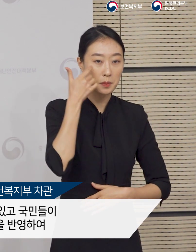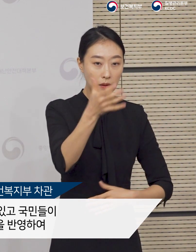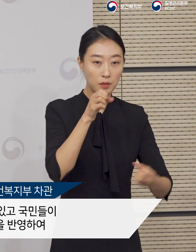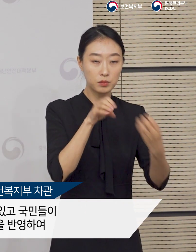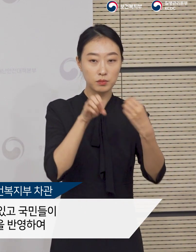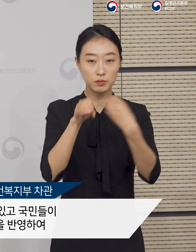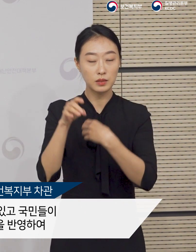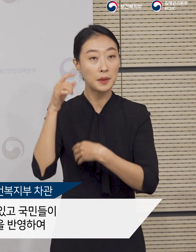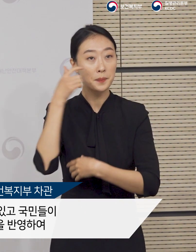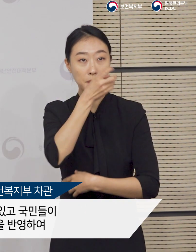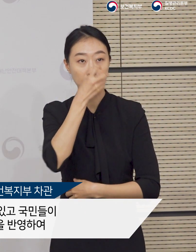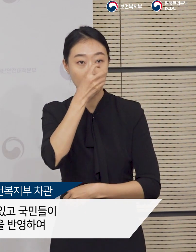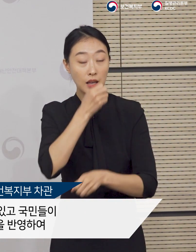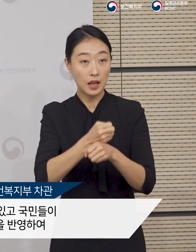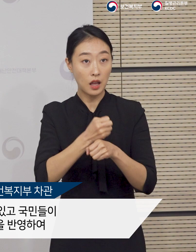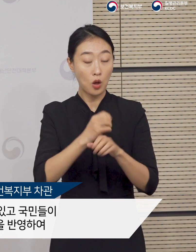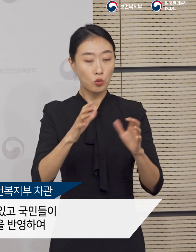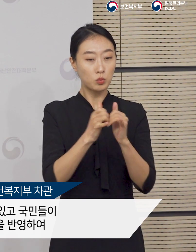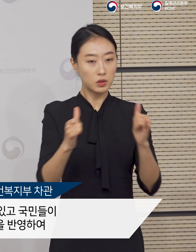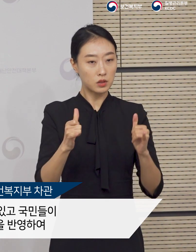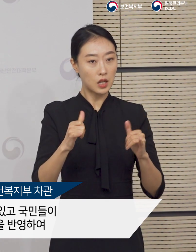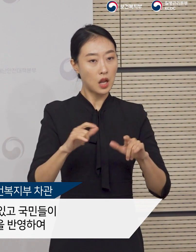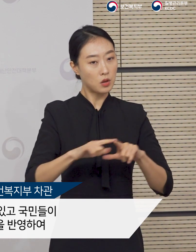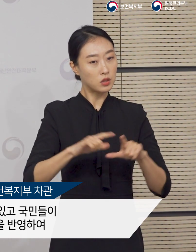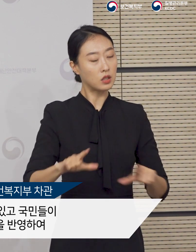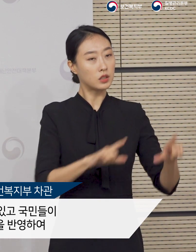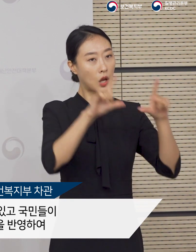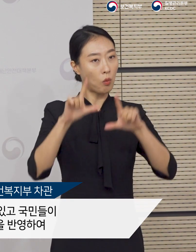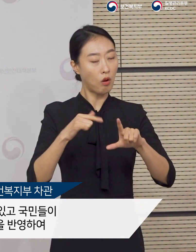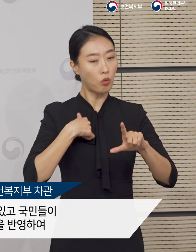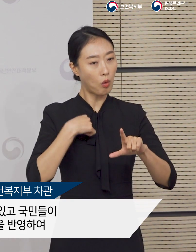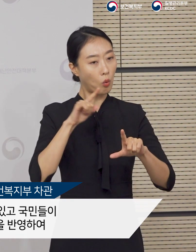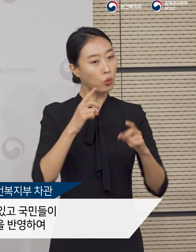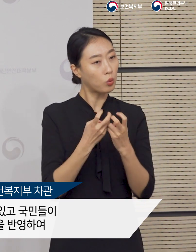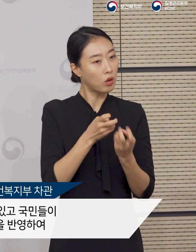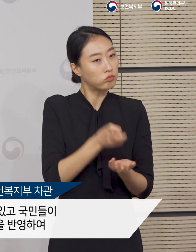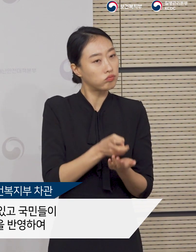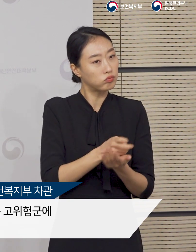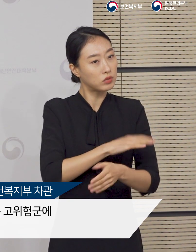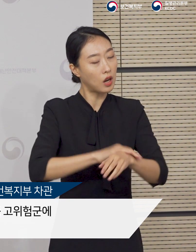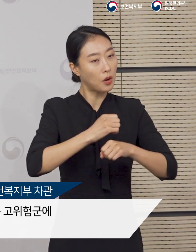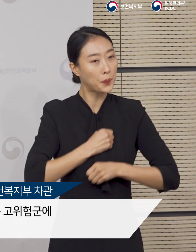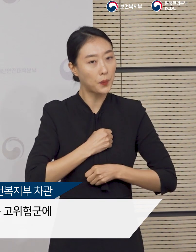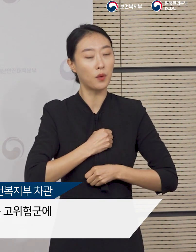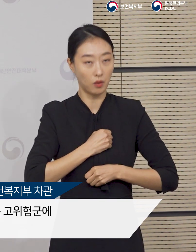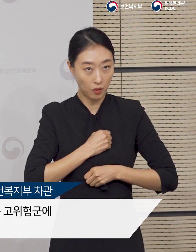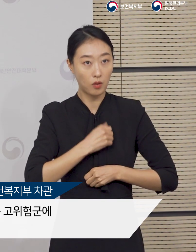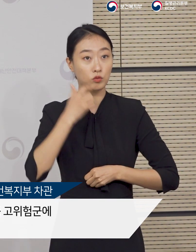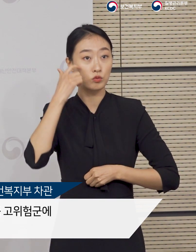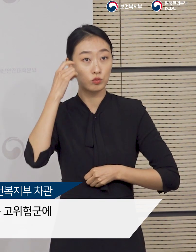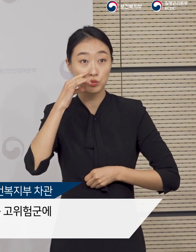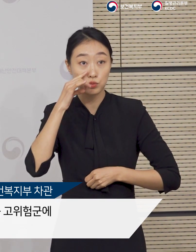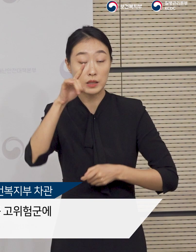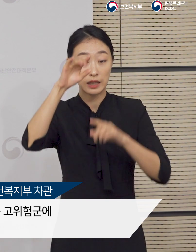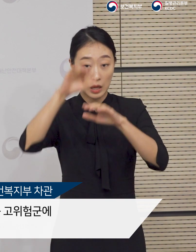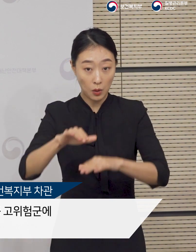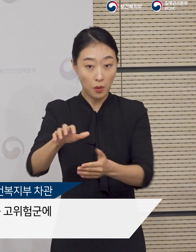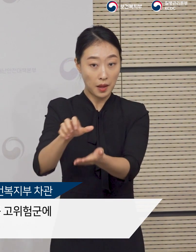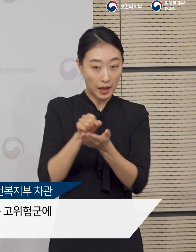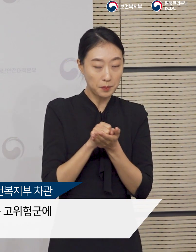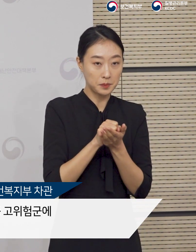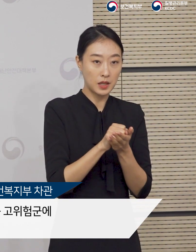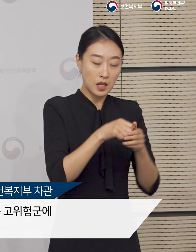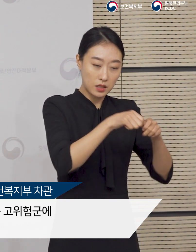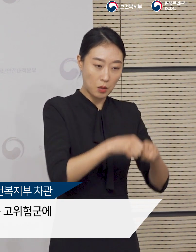국민들이 일상생활에서 궁금해하는 방역관리에 대한 질문을 반영하여 세부 지침을 만들고 있으며